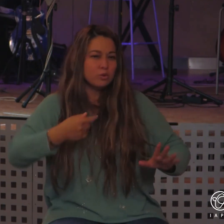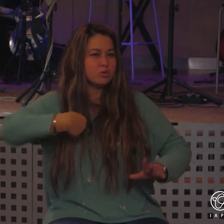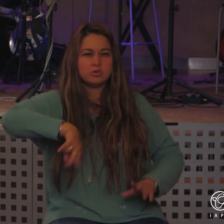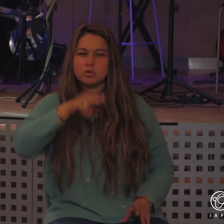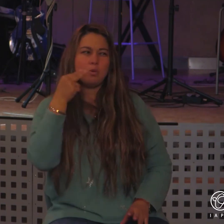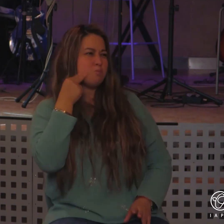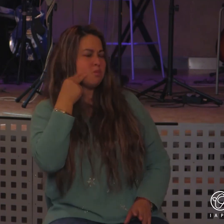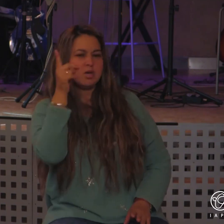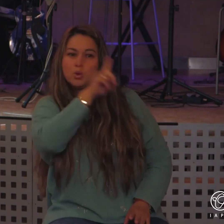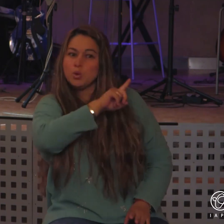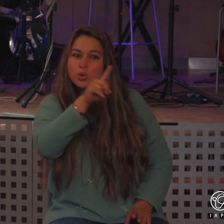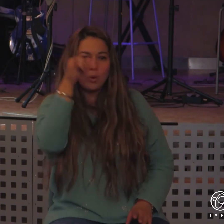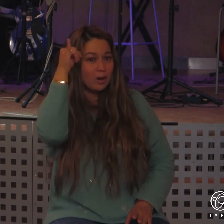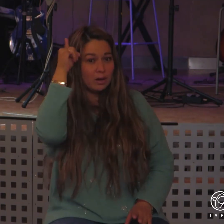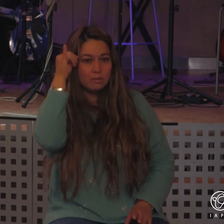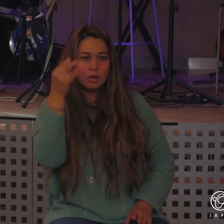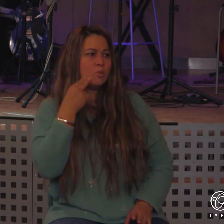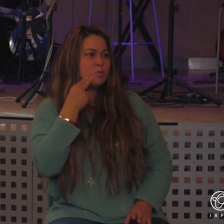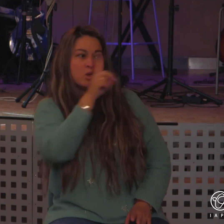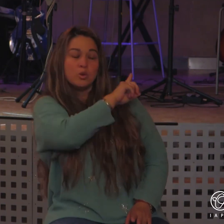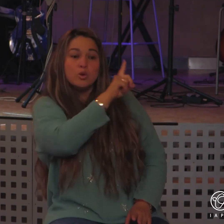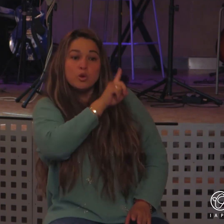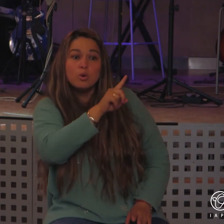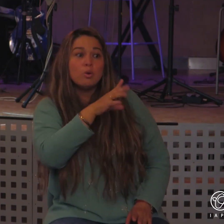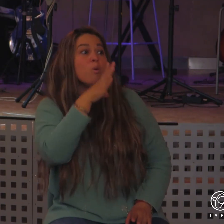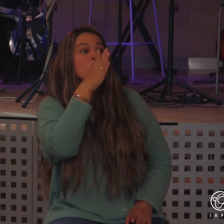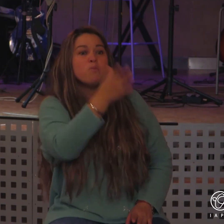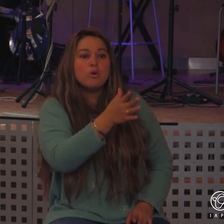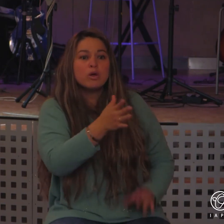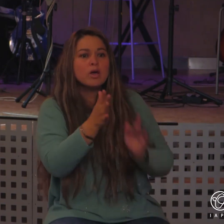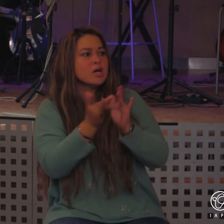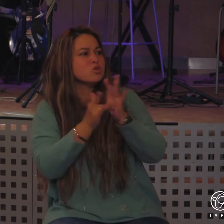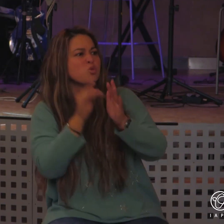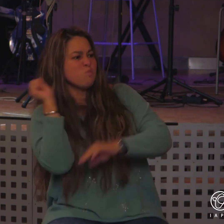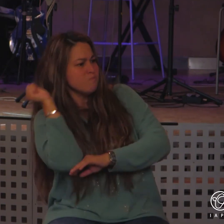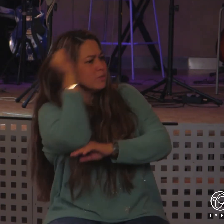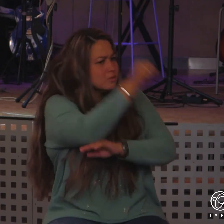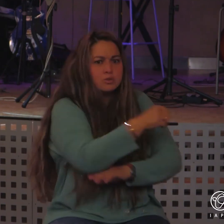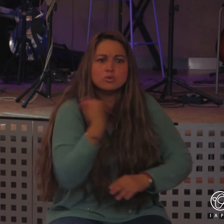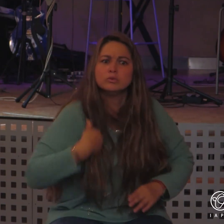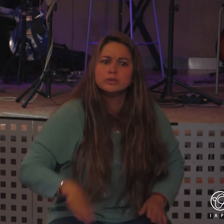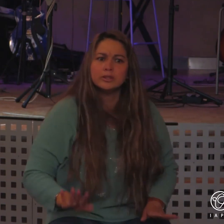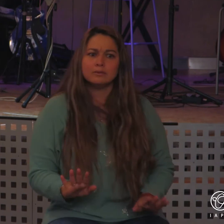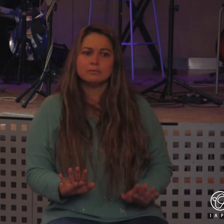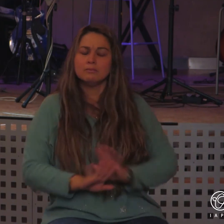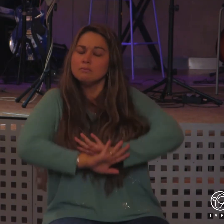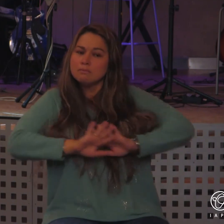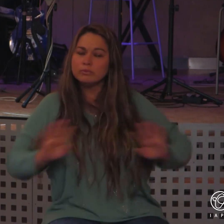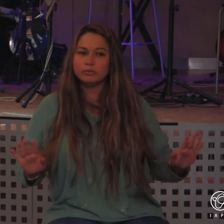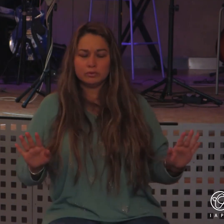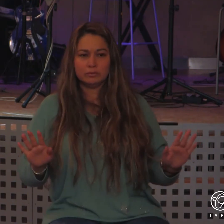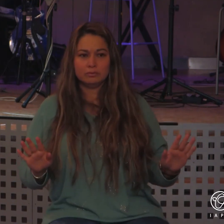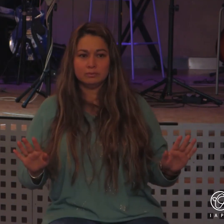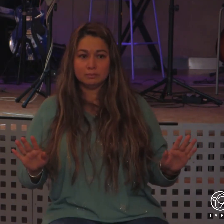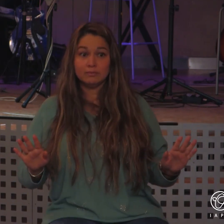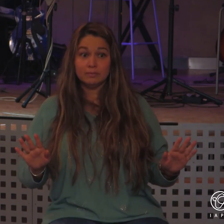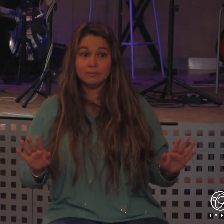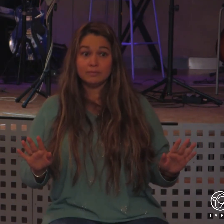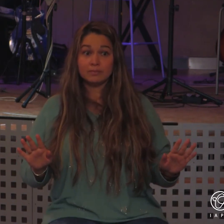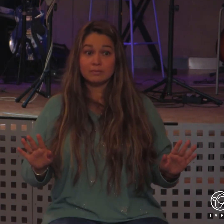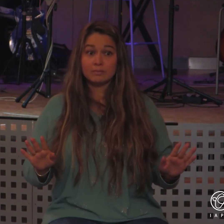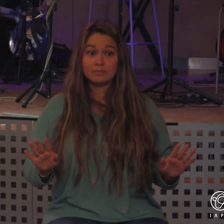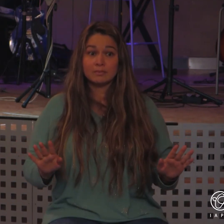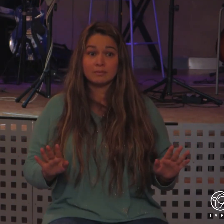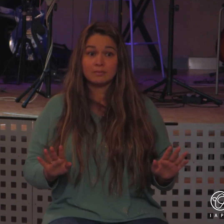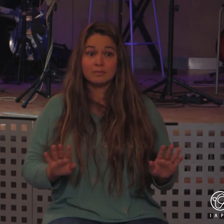ningún miedo al enemigo. El enemigo fue derrotado. ¿Y sabes qué? Eso no